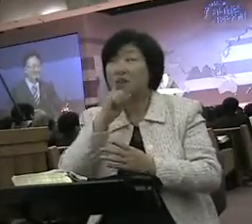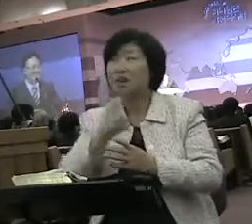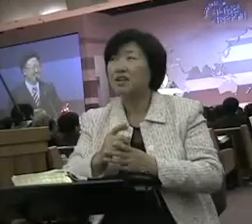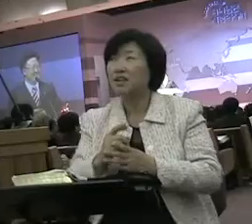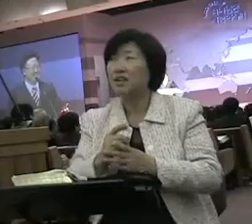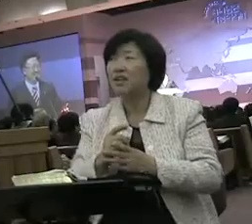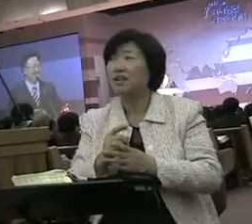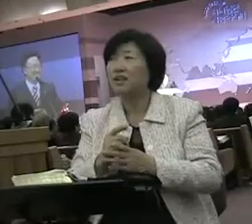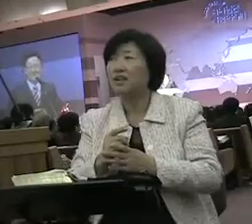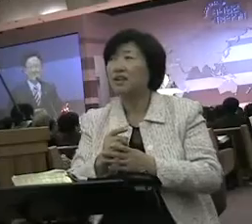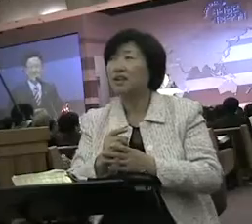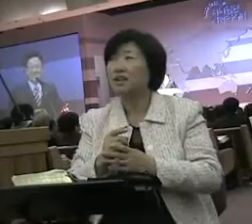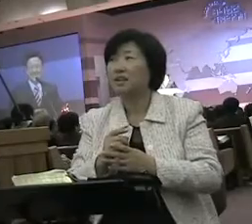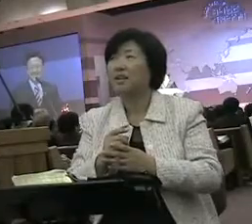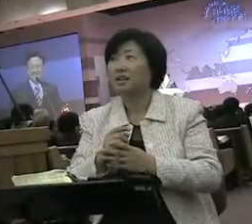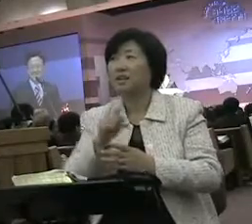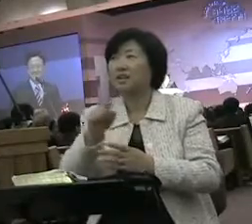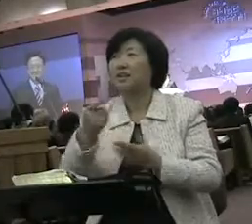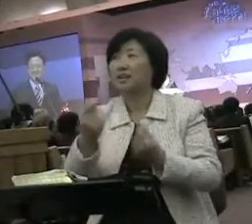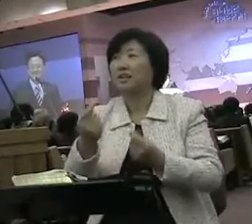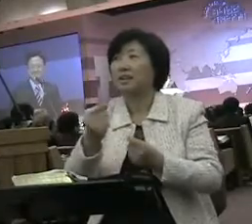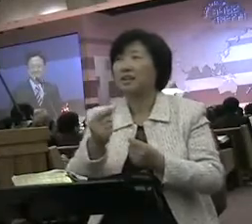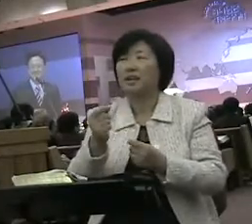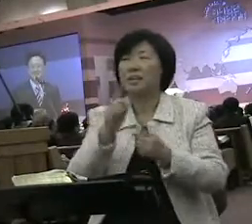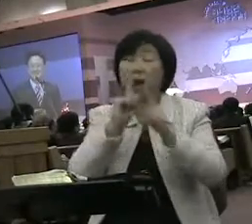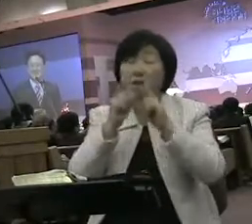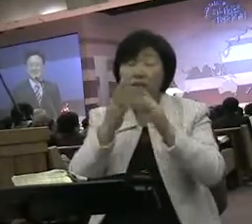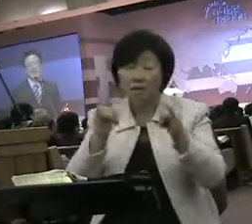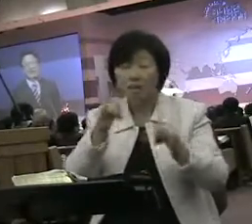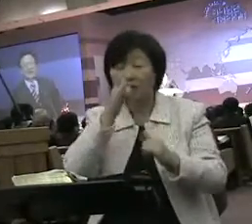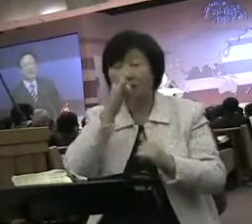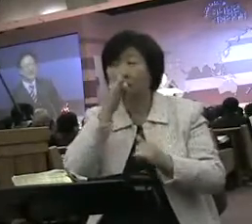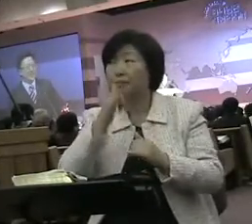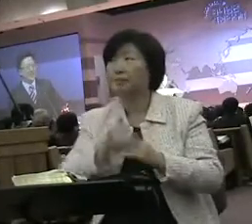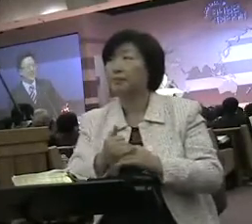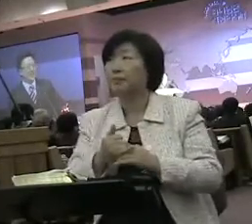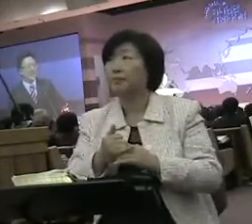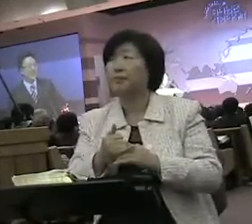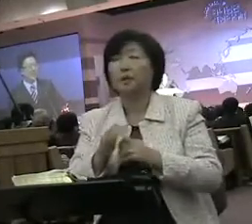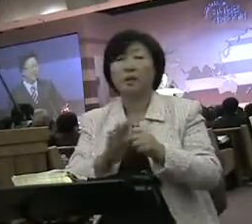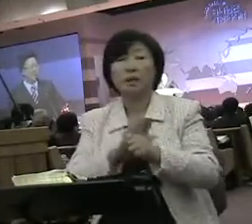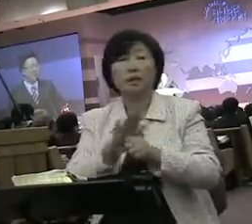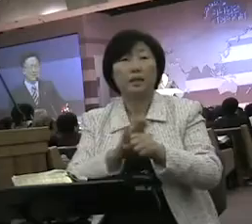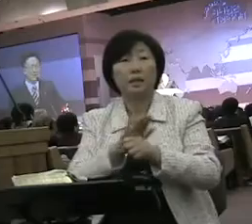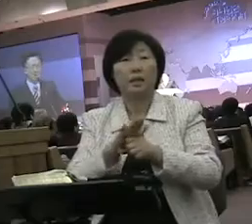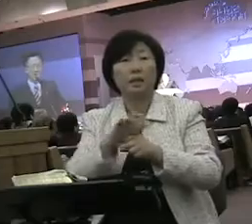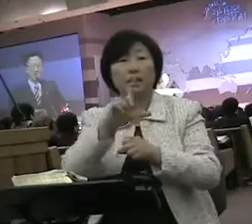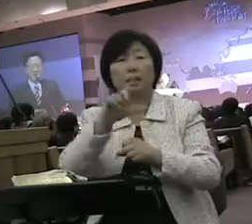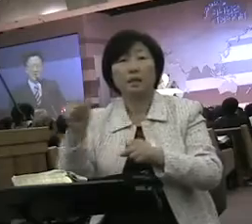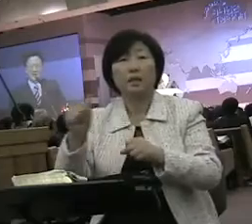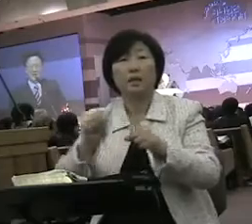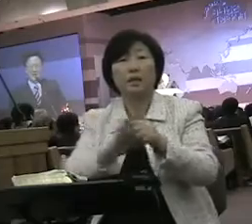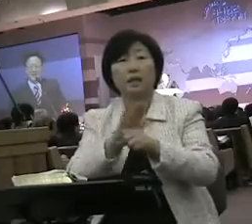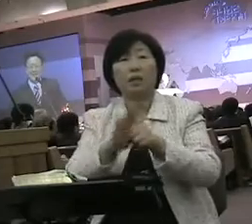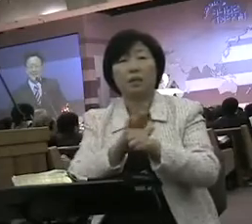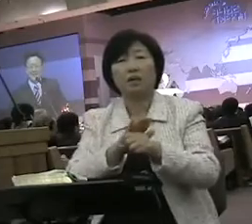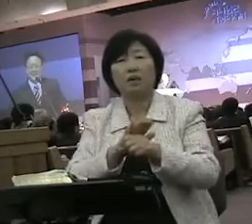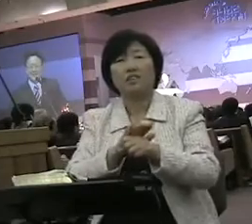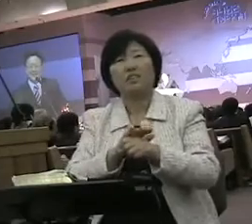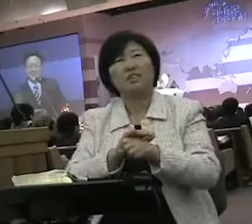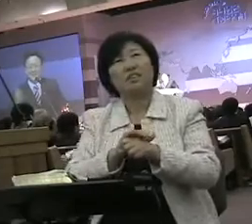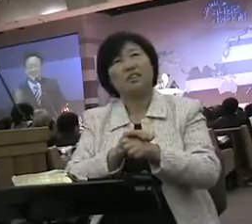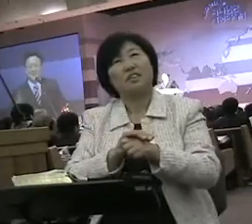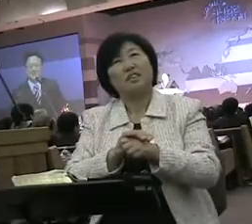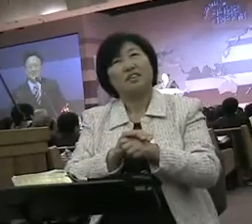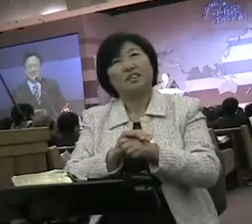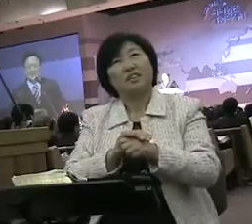예, 그렇게 이야기하시는 분들도 있으시더라고요. 여러분, 한 가지 사랑의 교회를 그렇게 허술하게 보지 마십시오. 제가